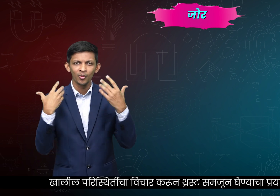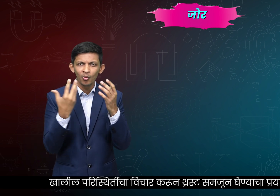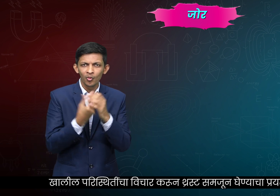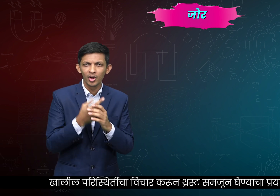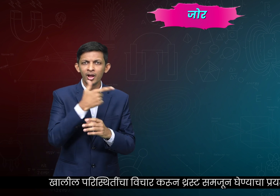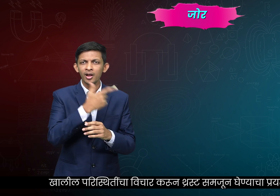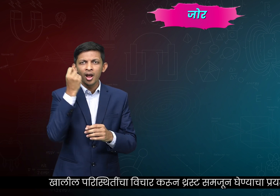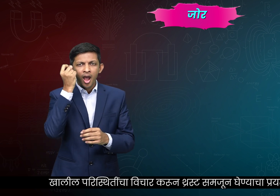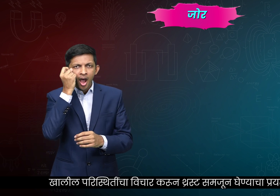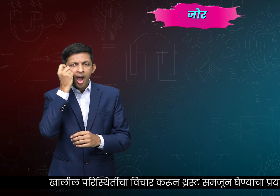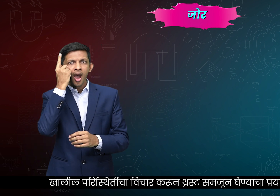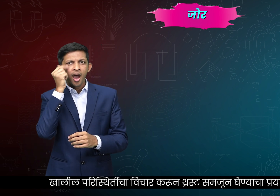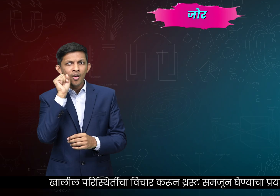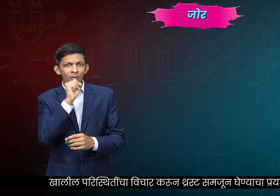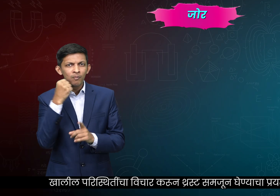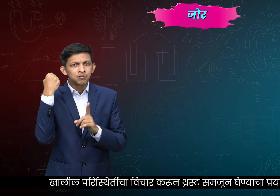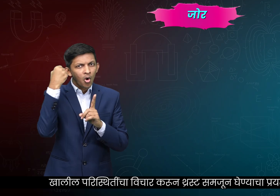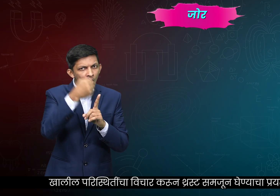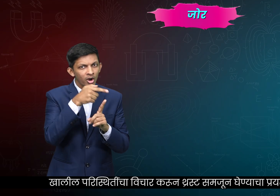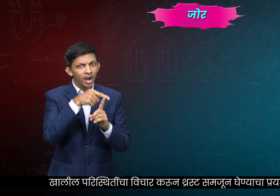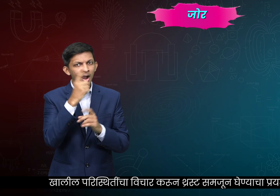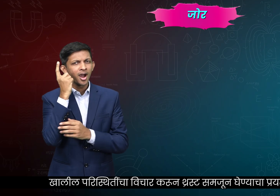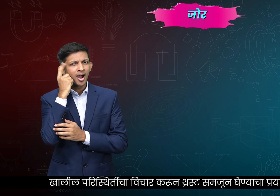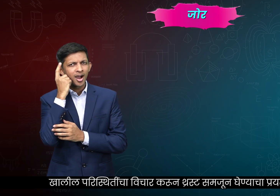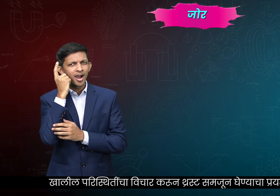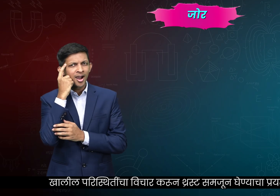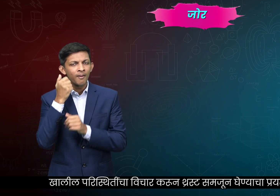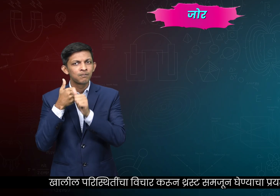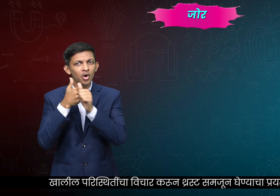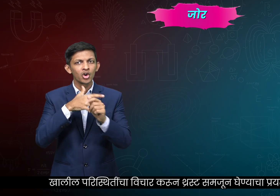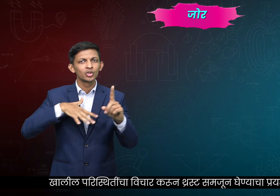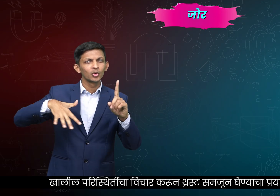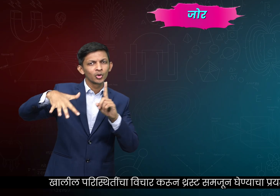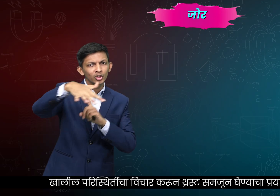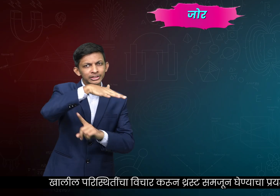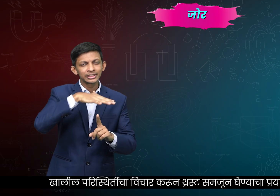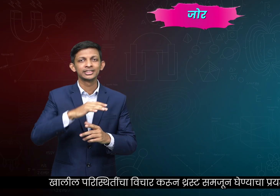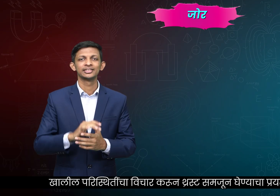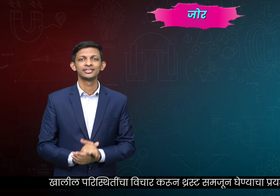खालील परिस्थितींचा विचार करून थ्रस्ट समजून घेण्याचा आपण प्रयत्न करूया.